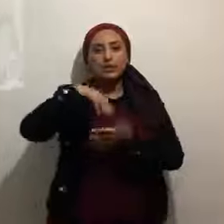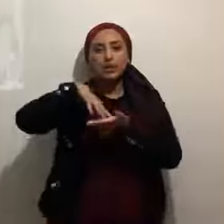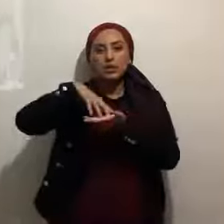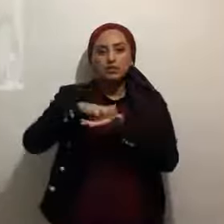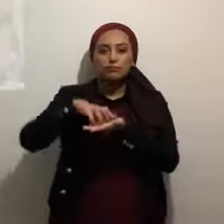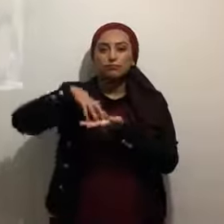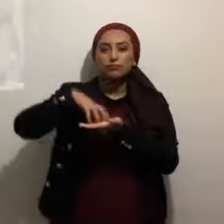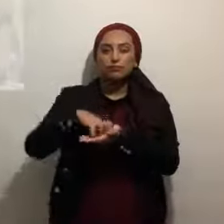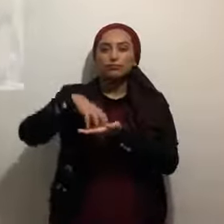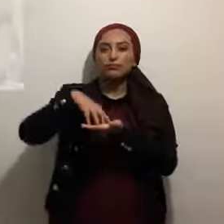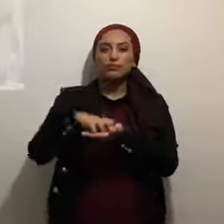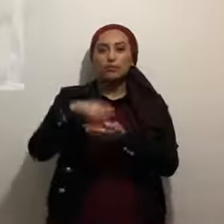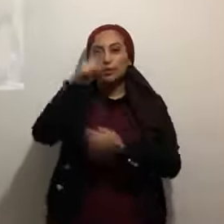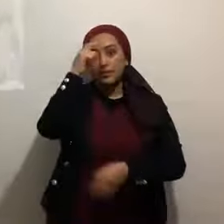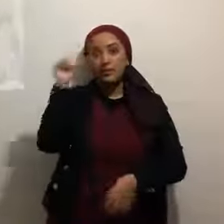debilitado, porque un borracho, eso está